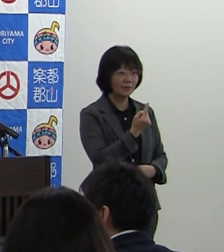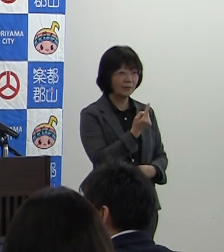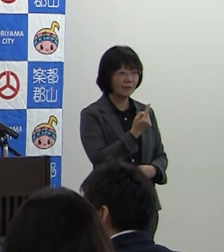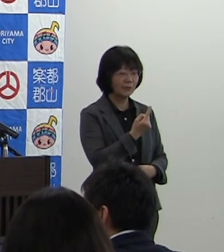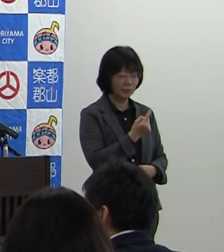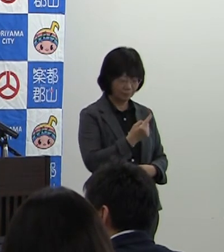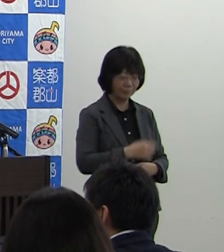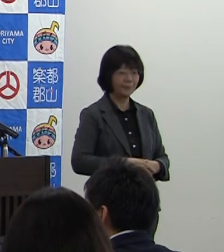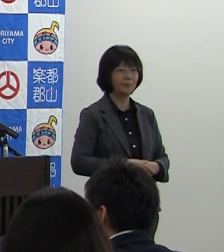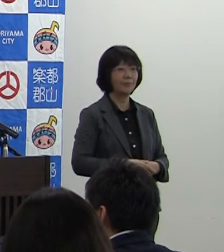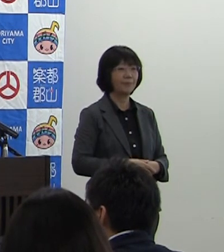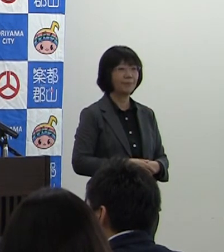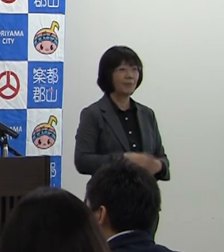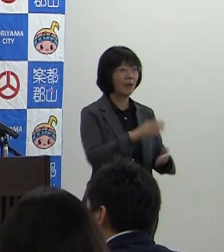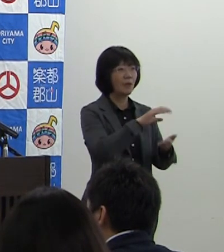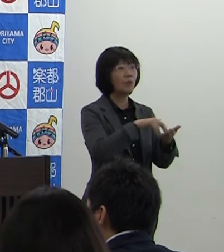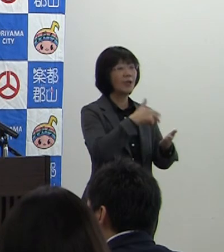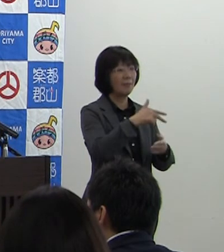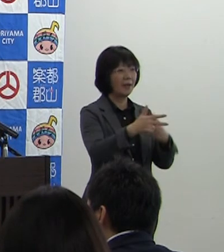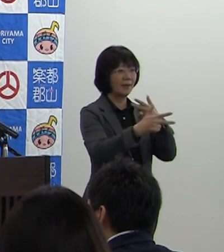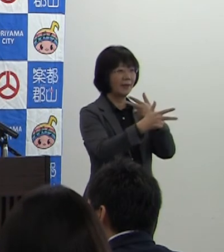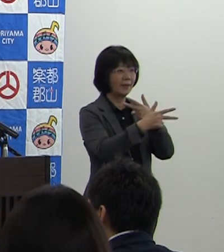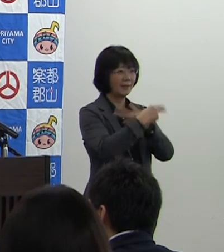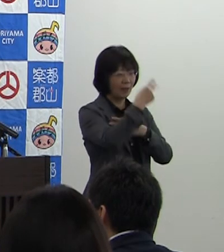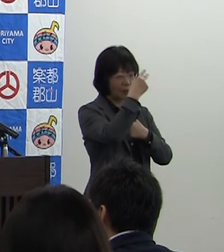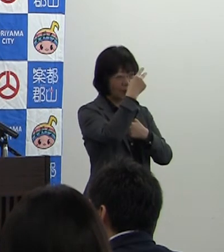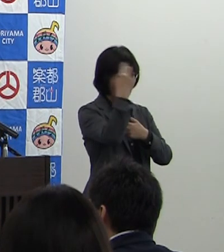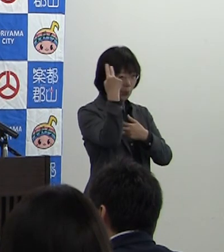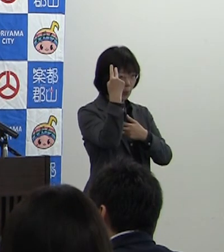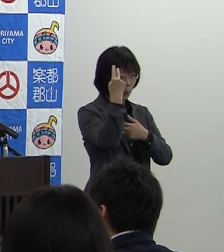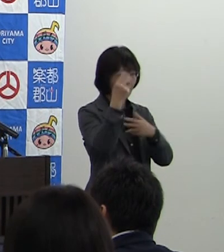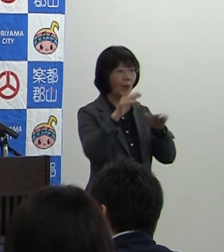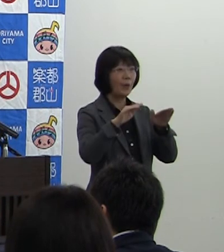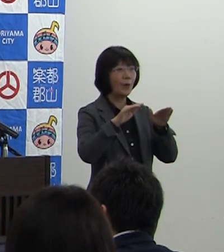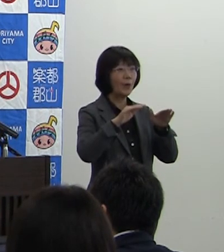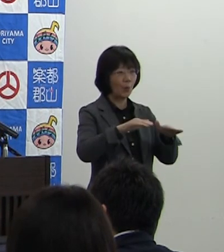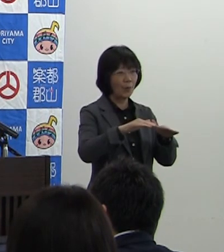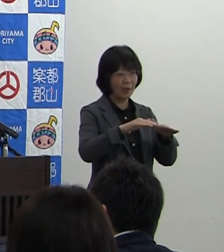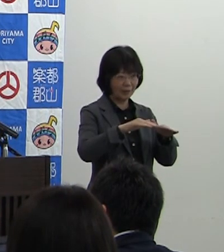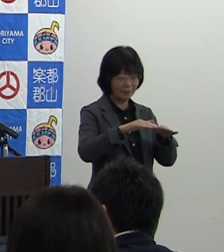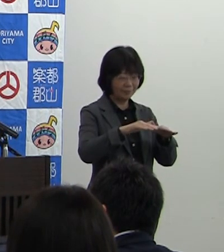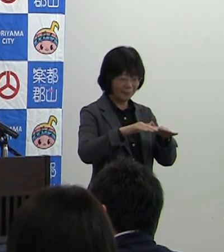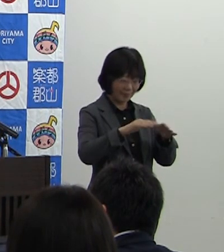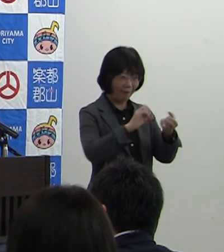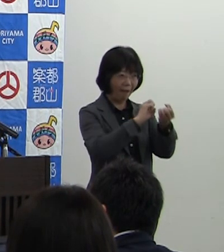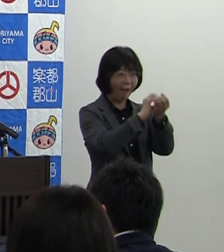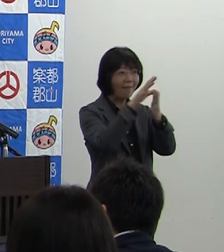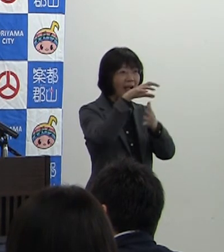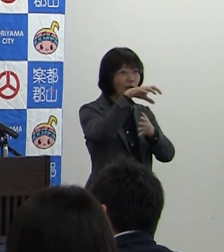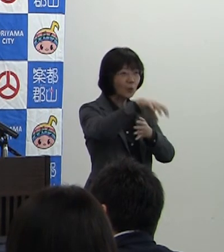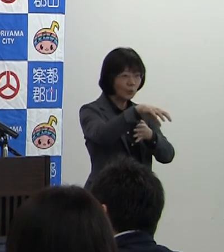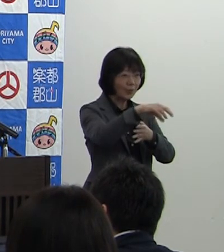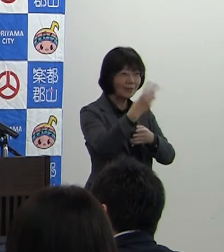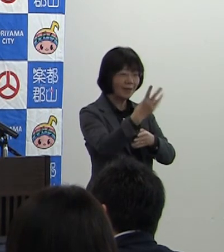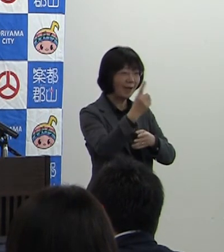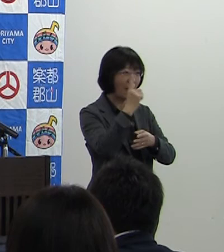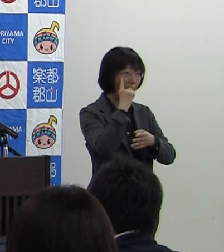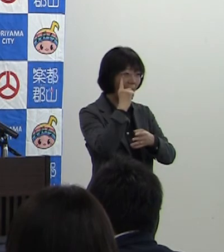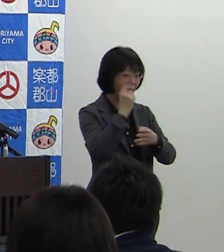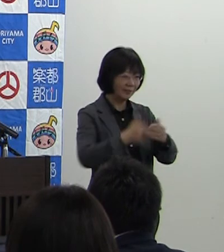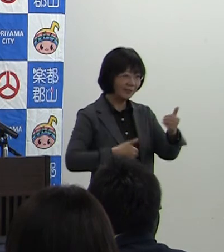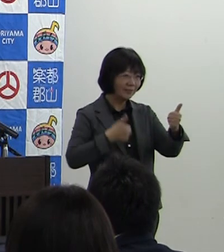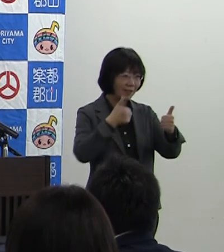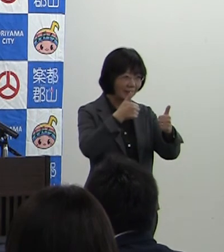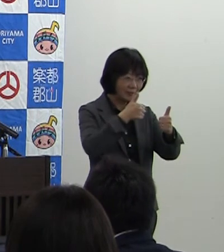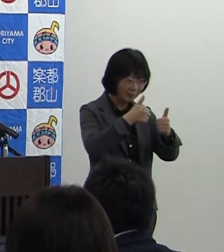わるんですが、郡山北高校、今回ラグビーでですね、花園で大変3度目する初勝利を飾